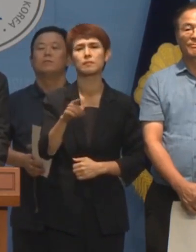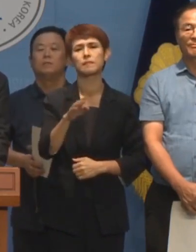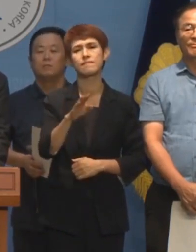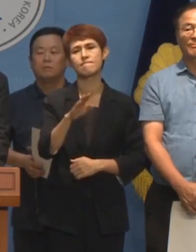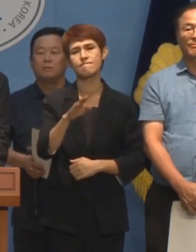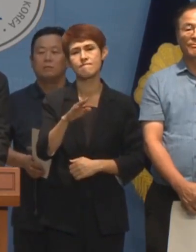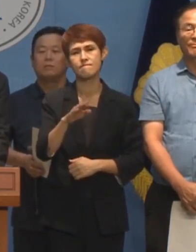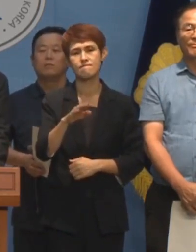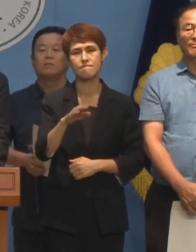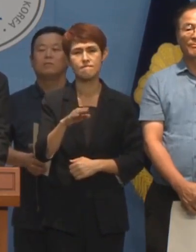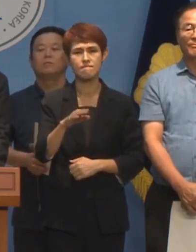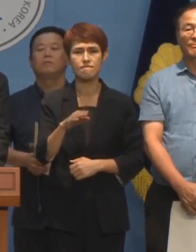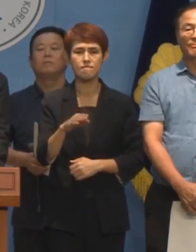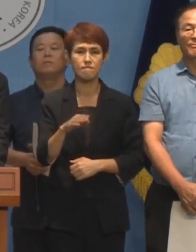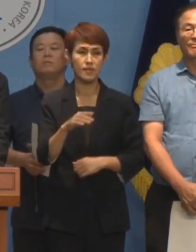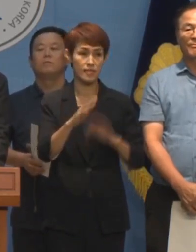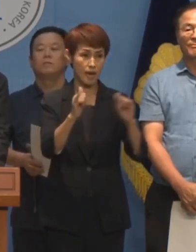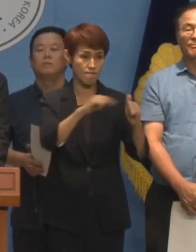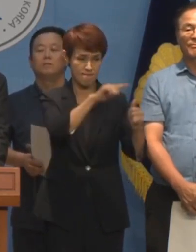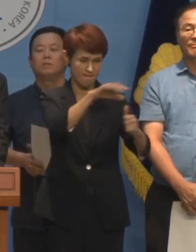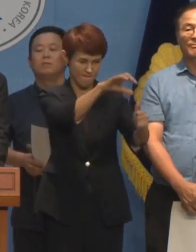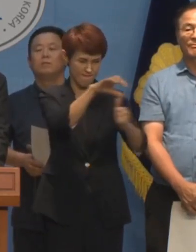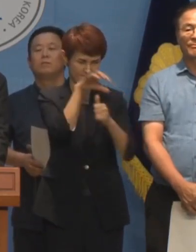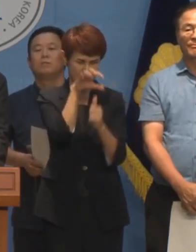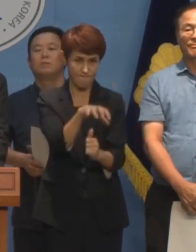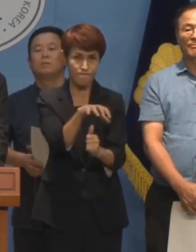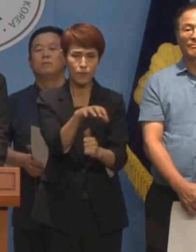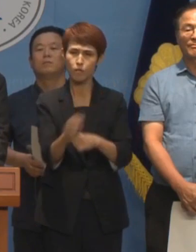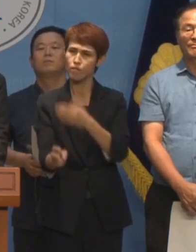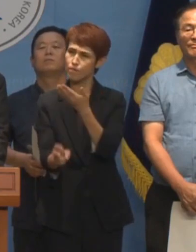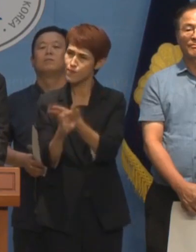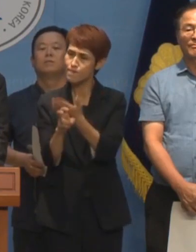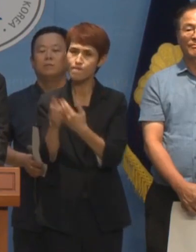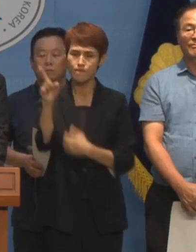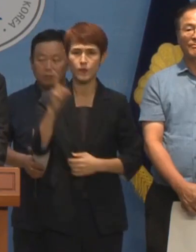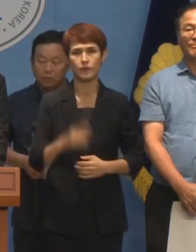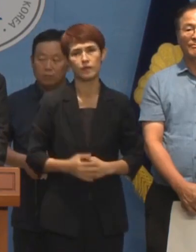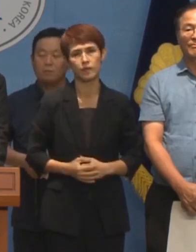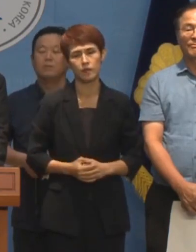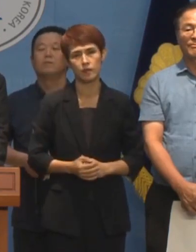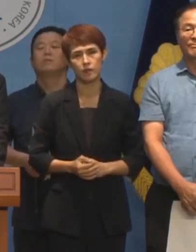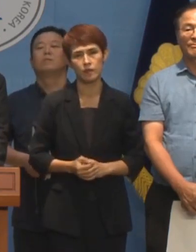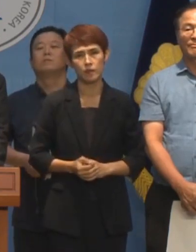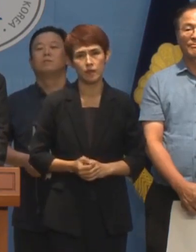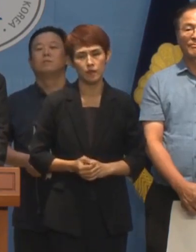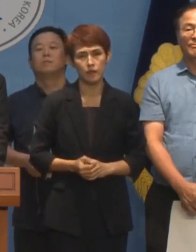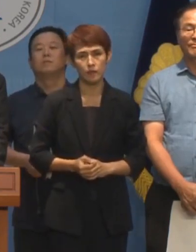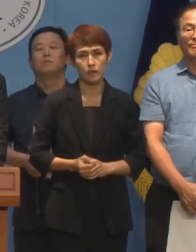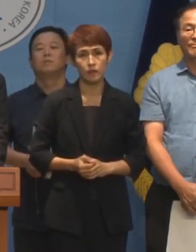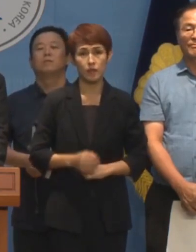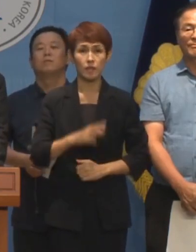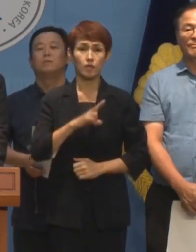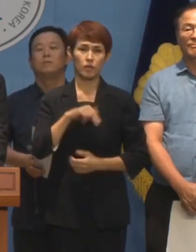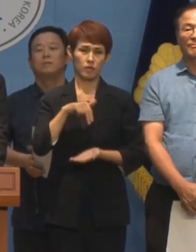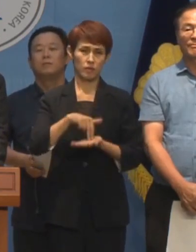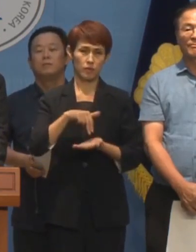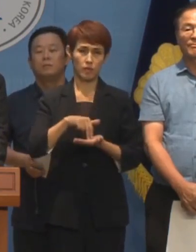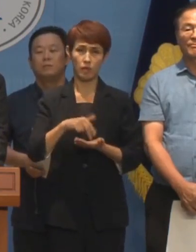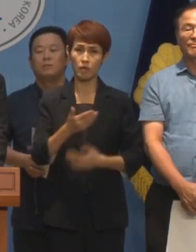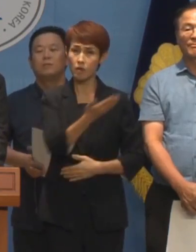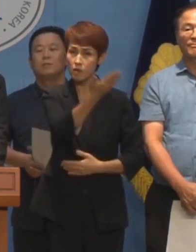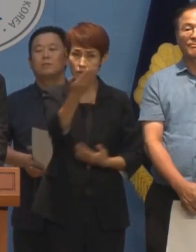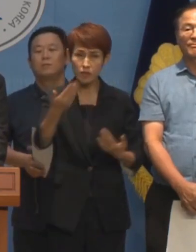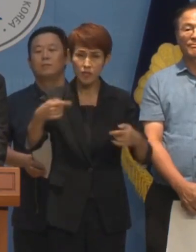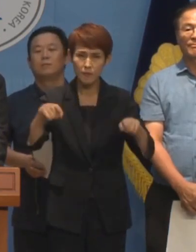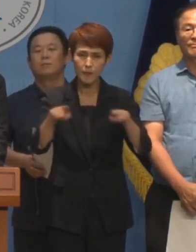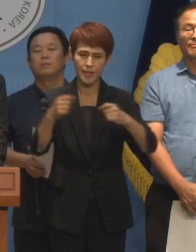이렇게 이분들을 입건시키는 것 자체가 불법입니다. 저는 민주당 국회의원으로서 여기 계신 모든 분들과